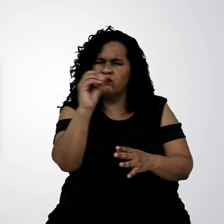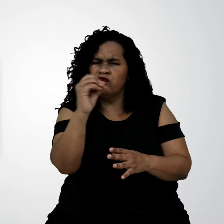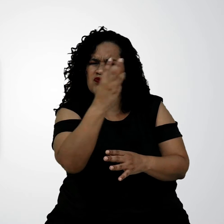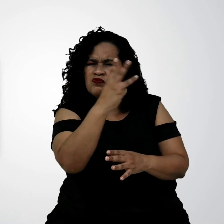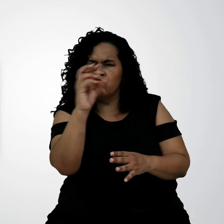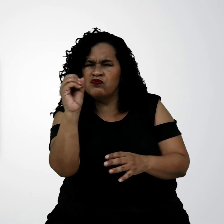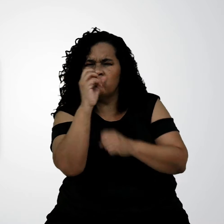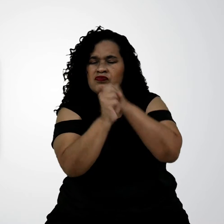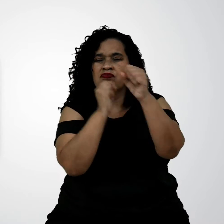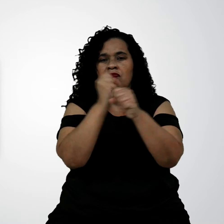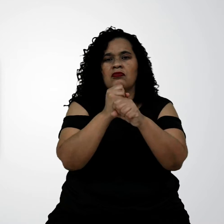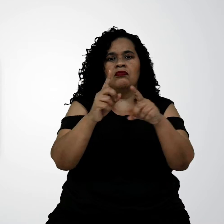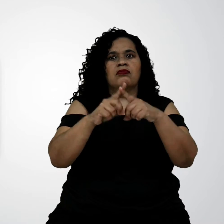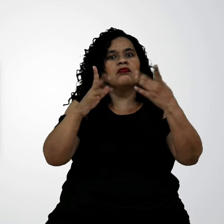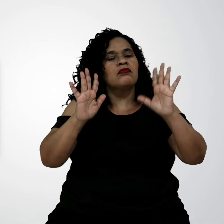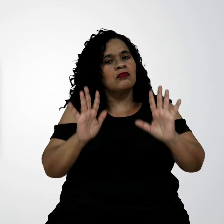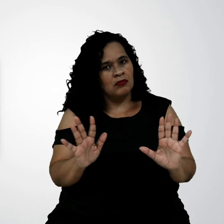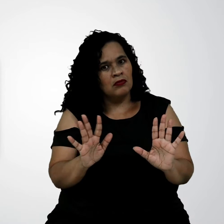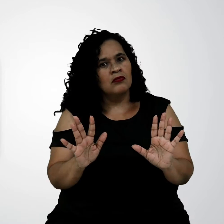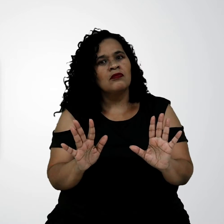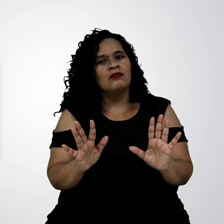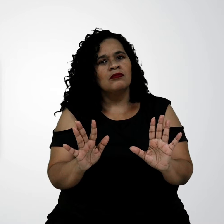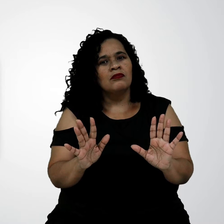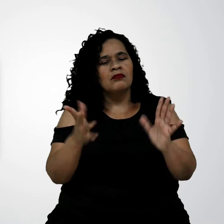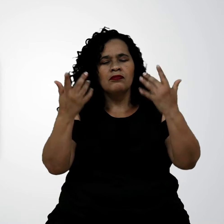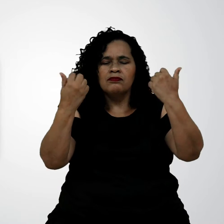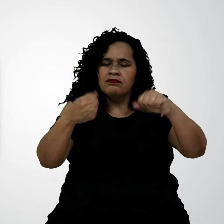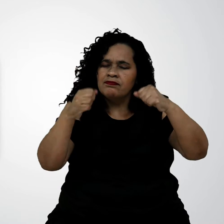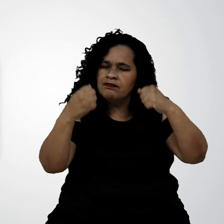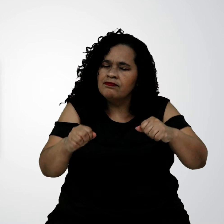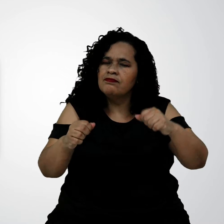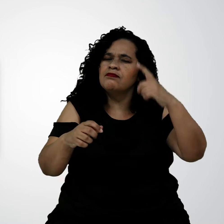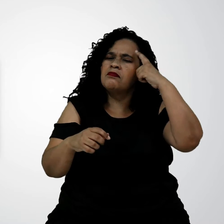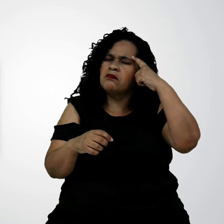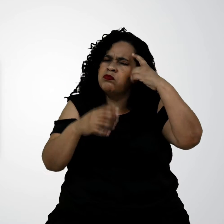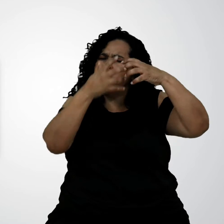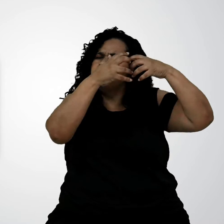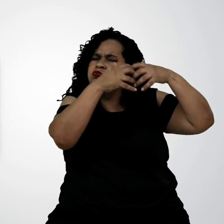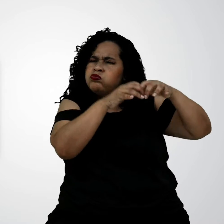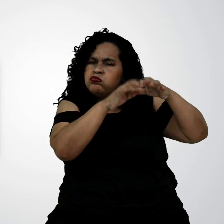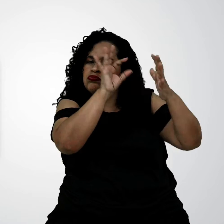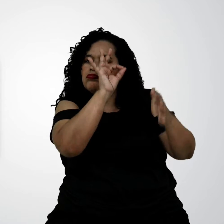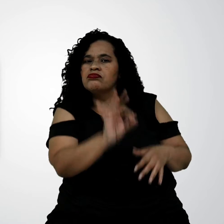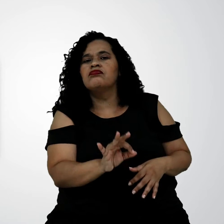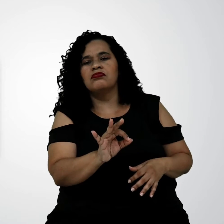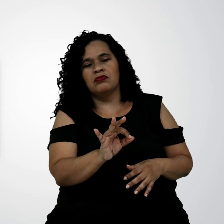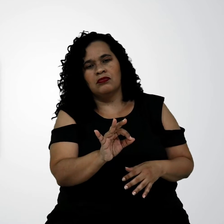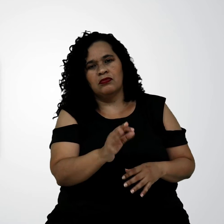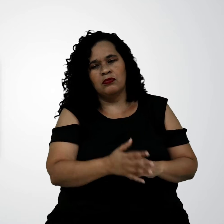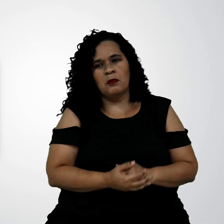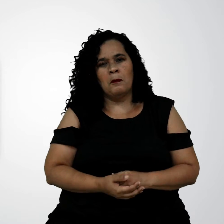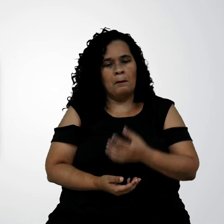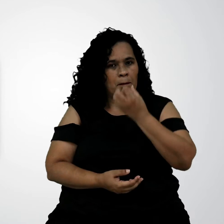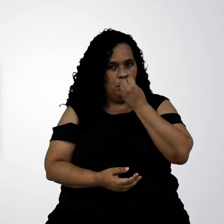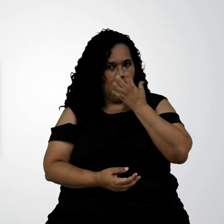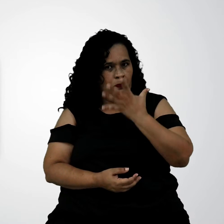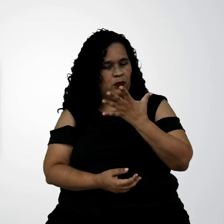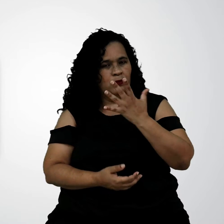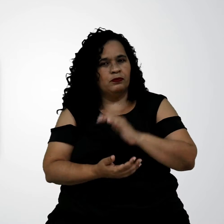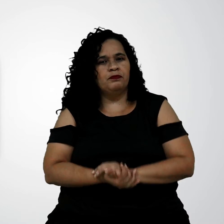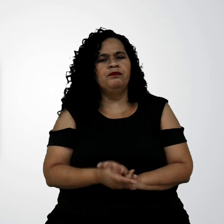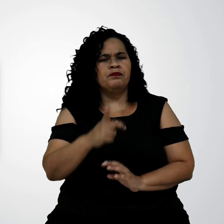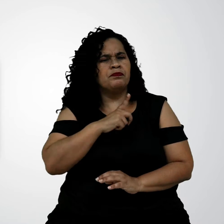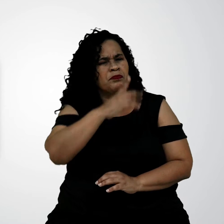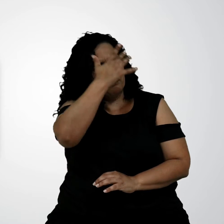trégua e olha, coloca a situação em dia. Bom, tem gente que fala assim, a